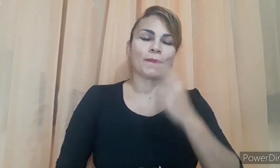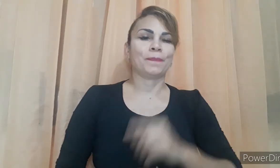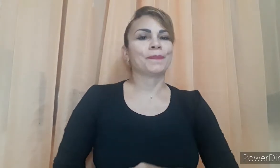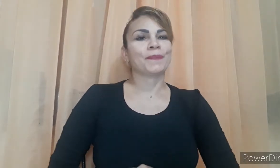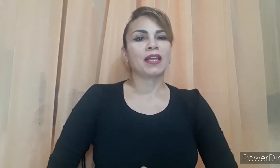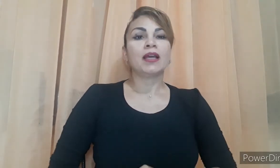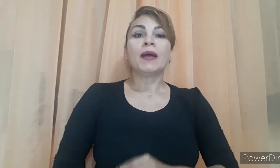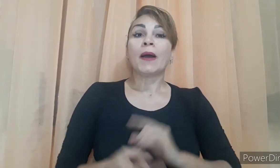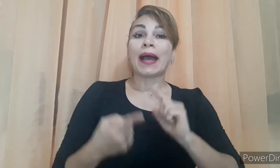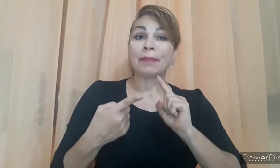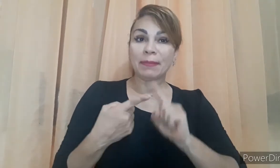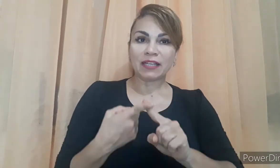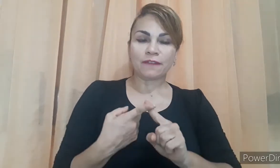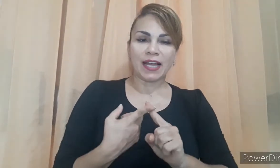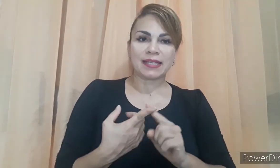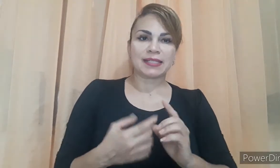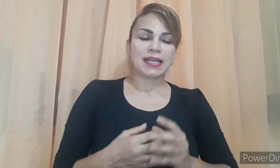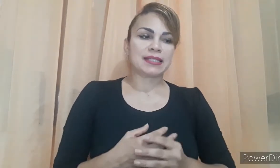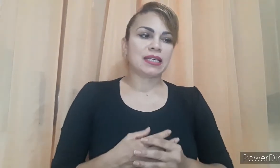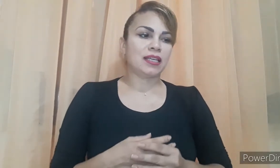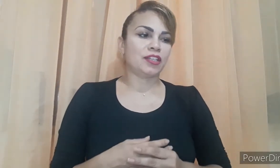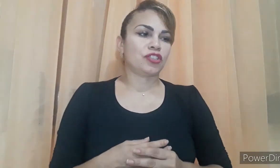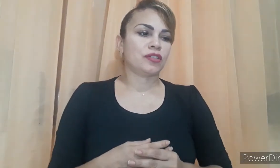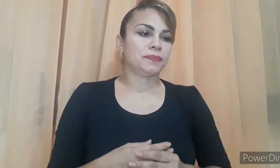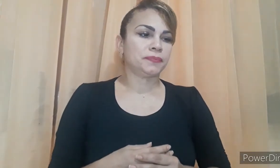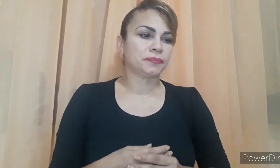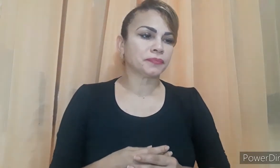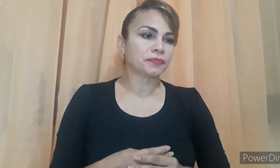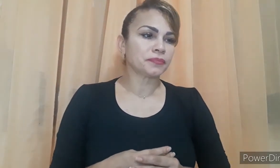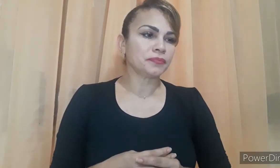só. A primeira frase é a seguinte: